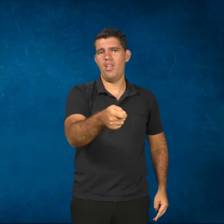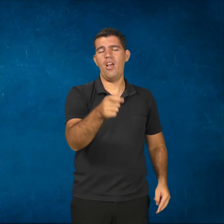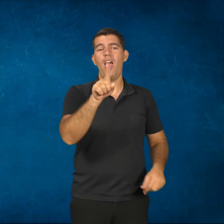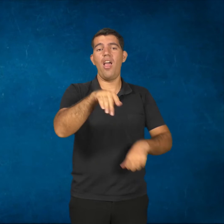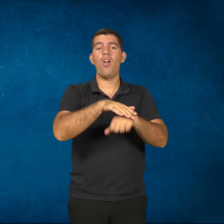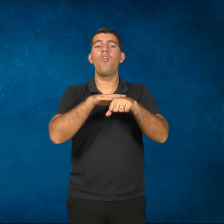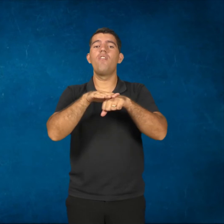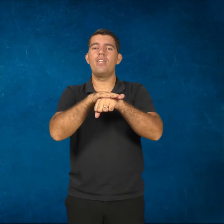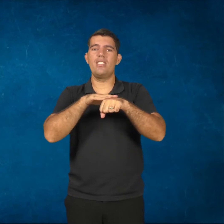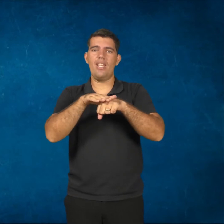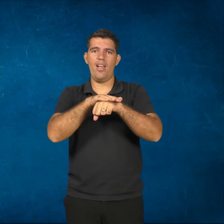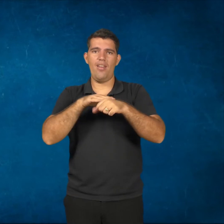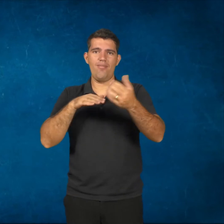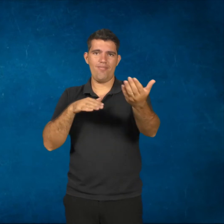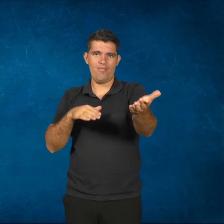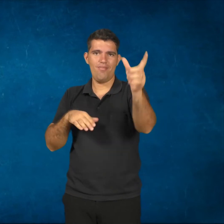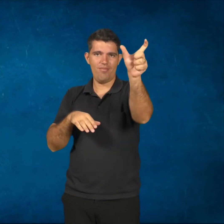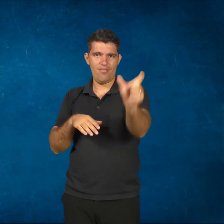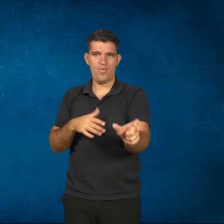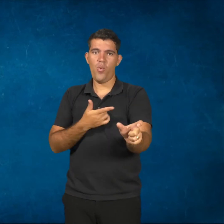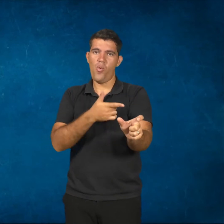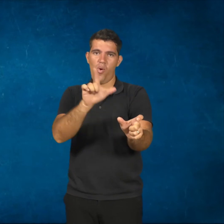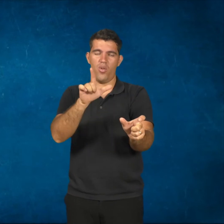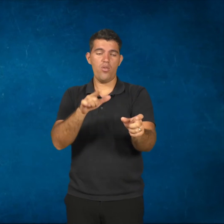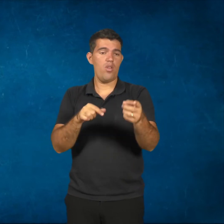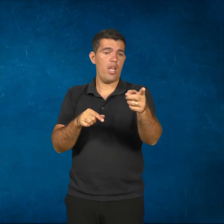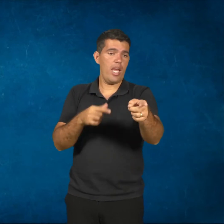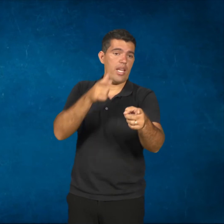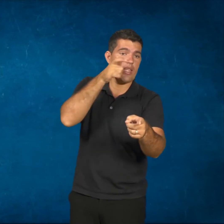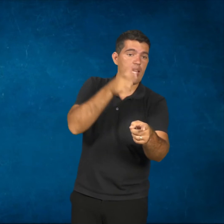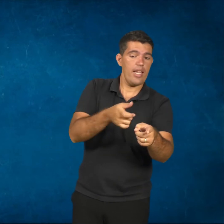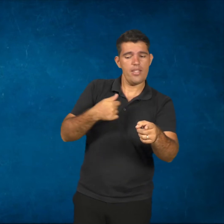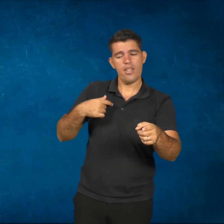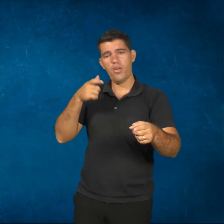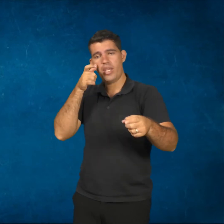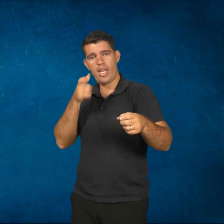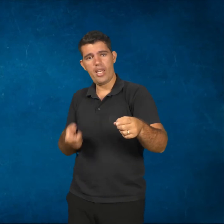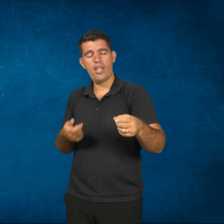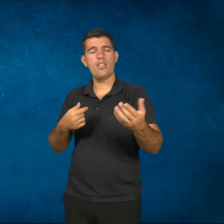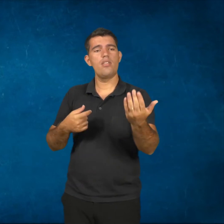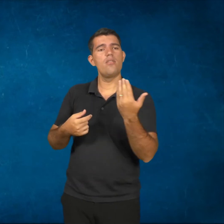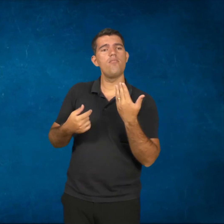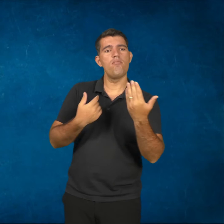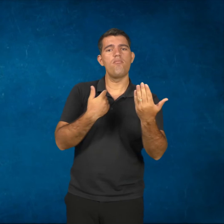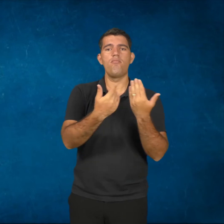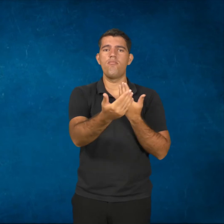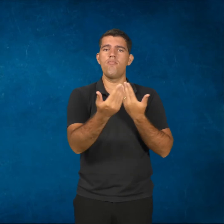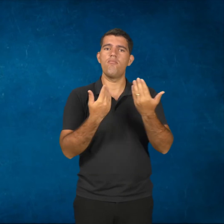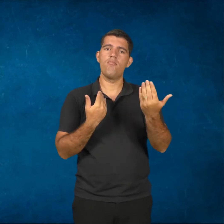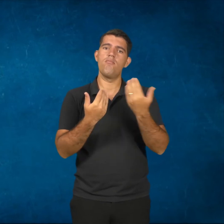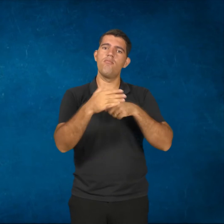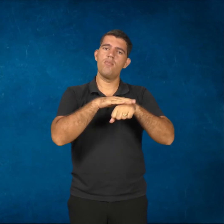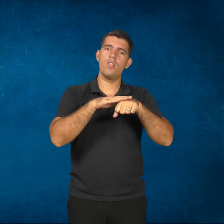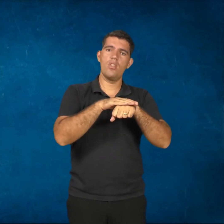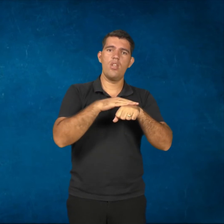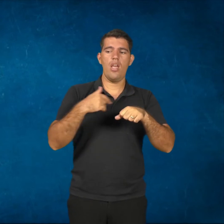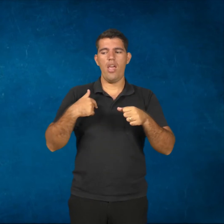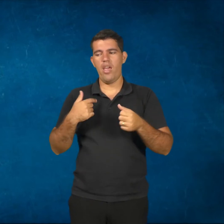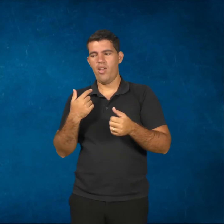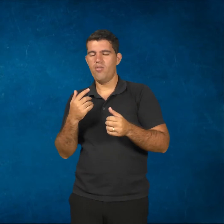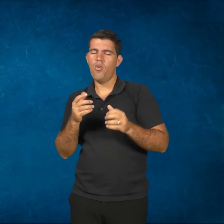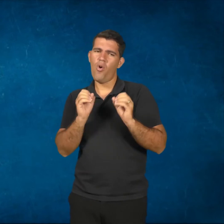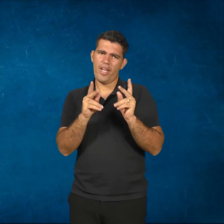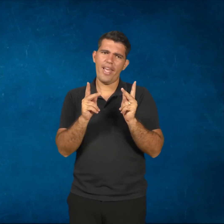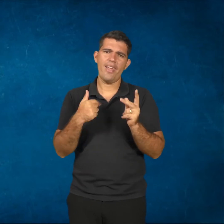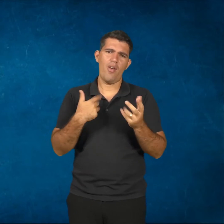pode dialogar com o outro. Ele tem interesses, eu tenho interesses, nós conversamos, nós dialogamos. Eu cedo, ele